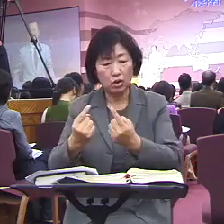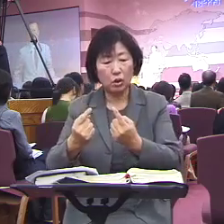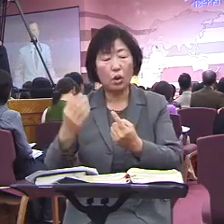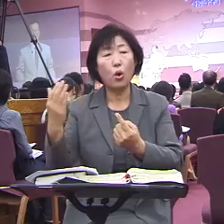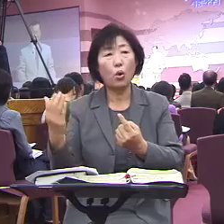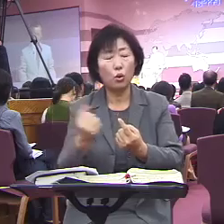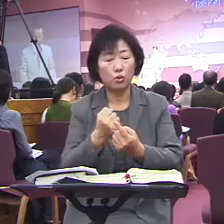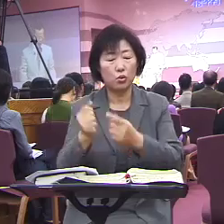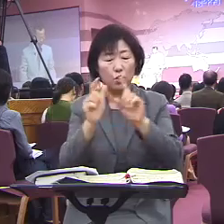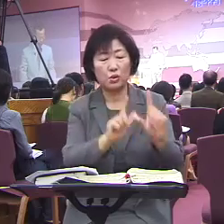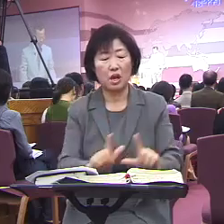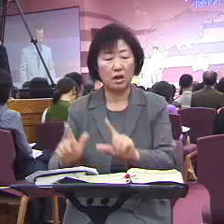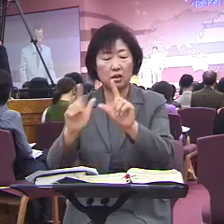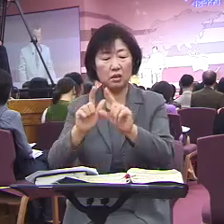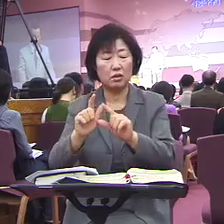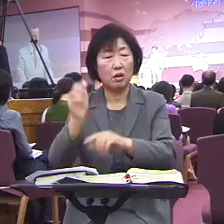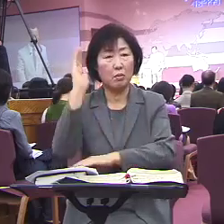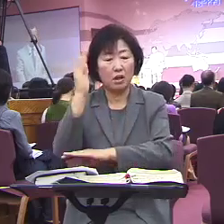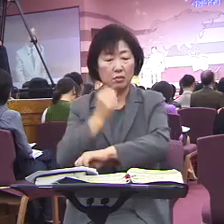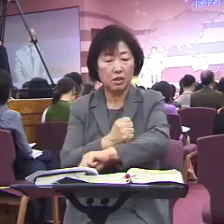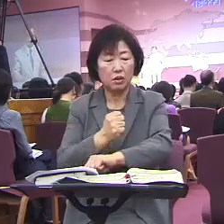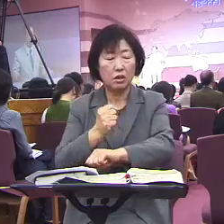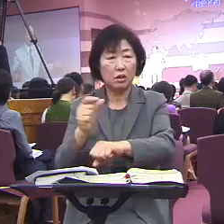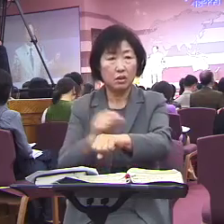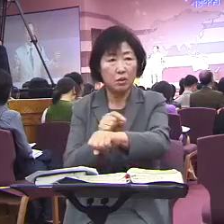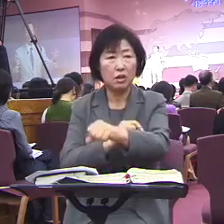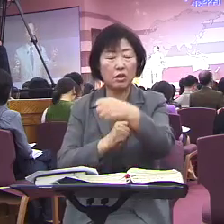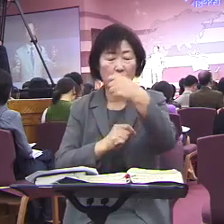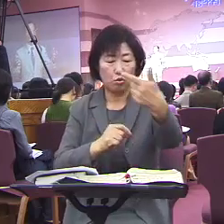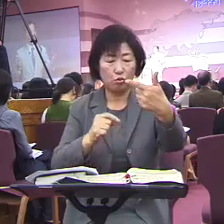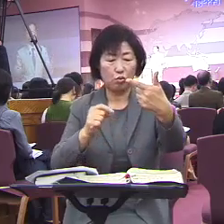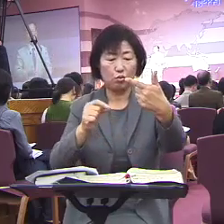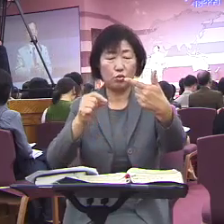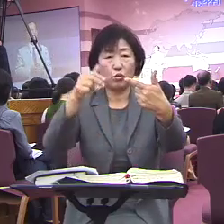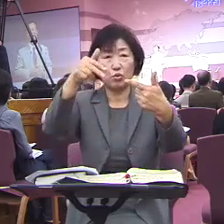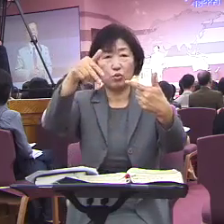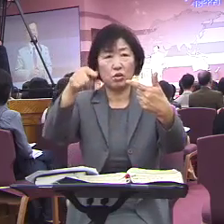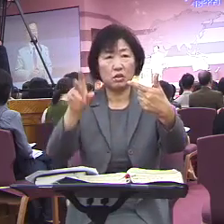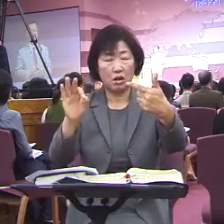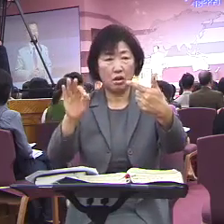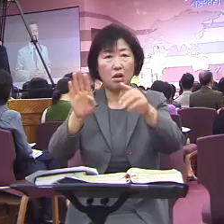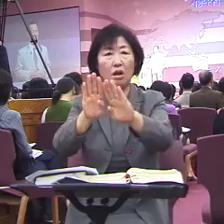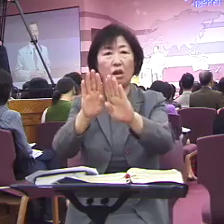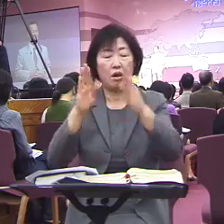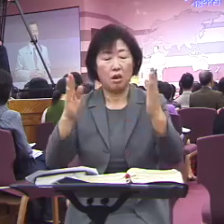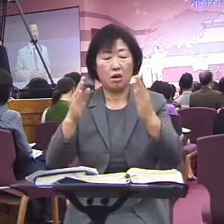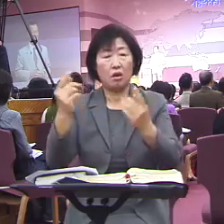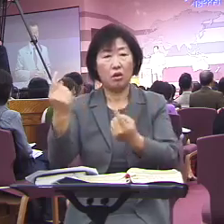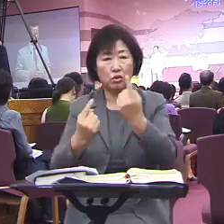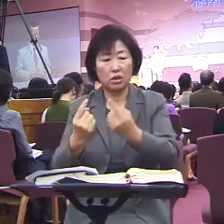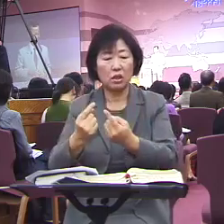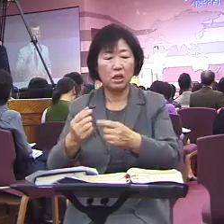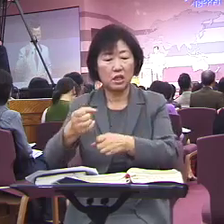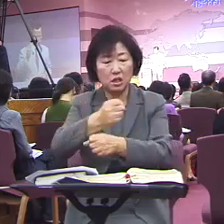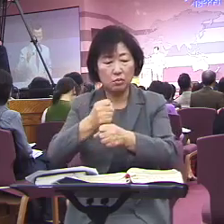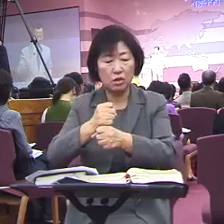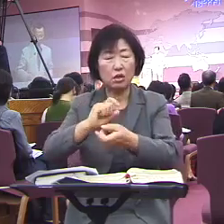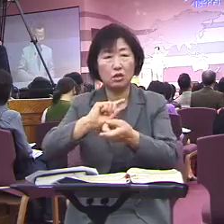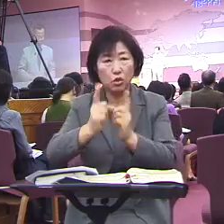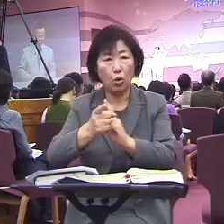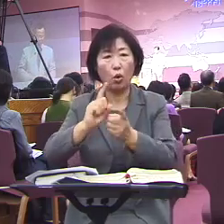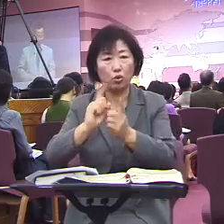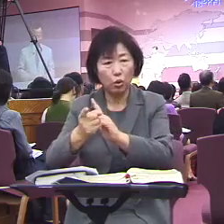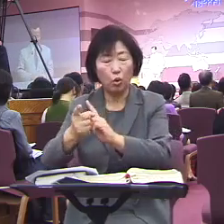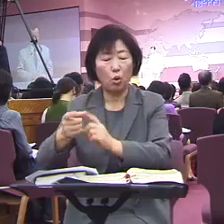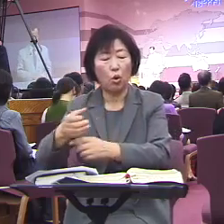것을 말씀하시고 특별히 6장을 여시면서 형제의 짐을 서로 지라고 말씀하시는 것인가? 거기에는